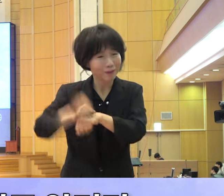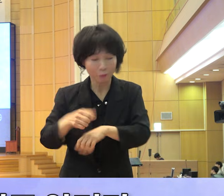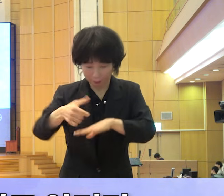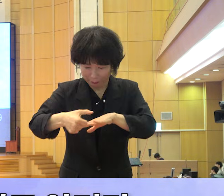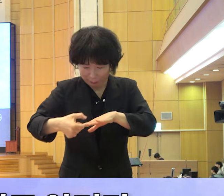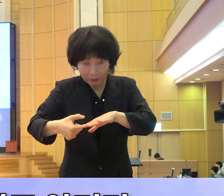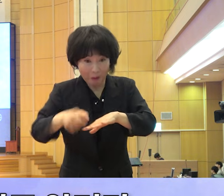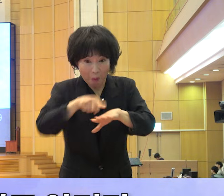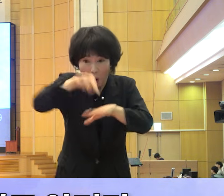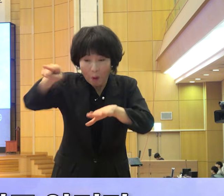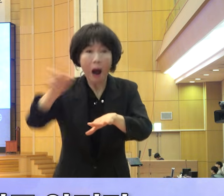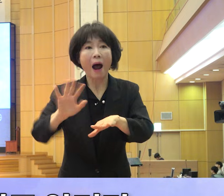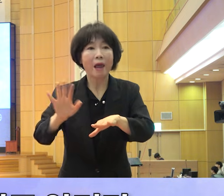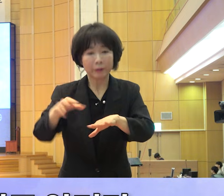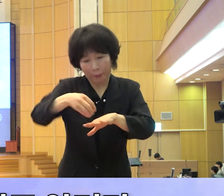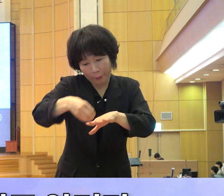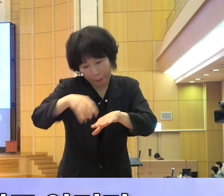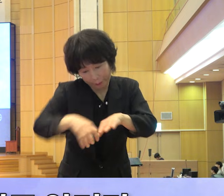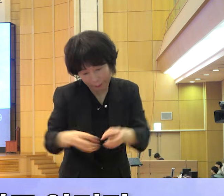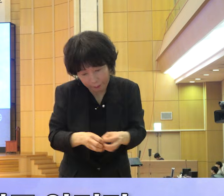않아요.